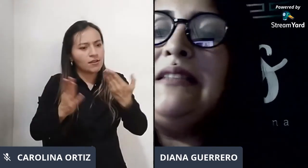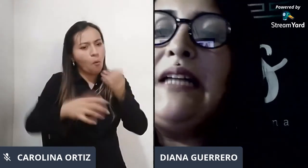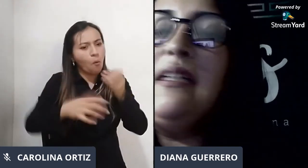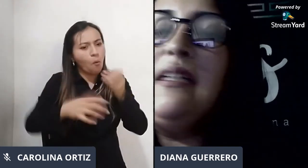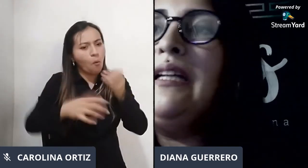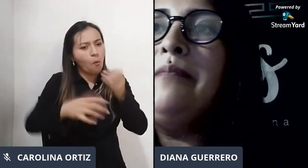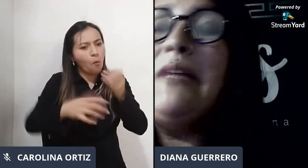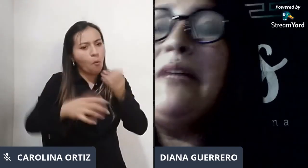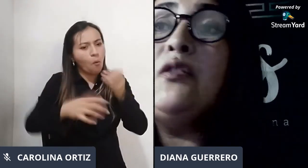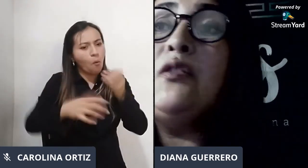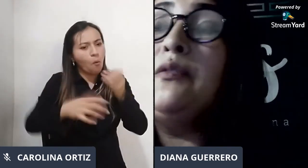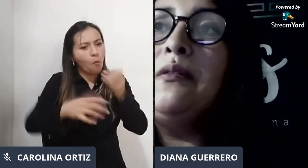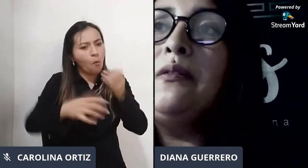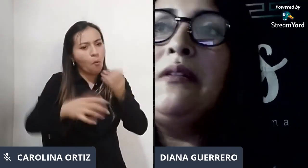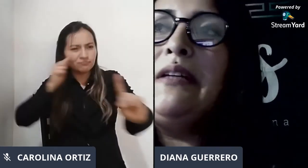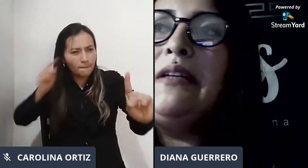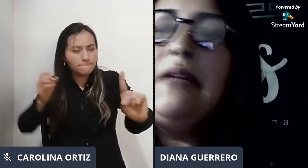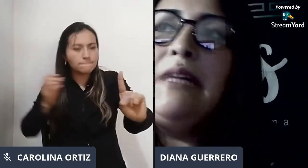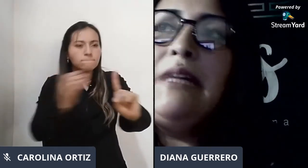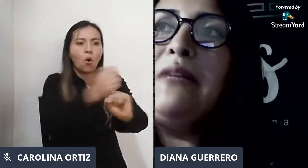a quienes están